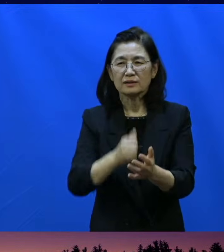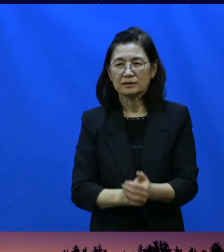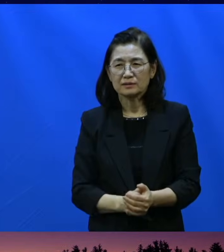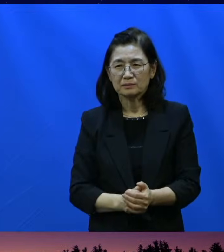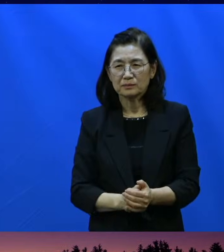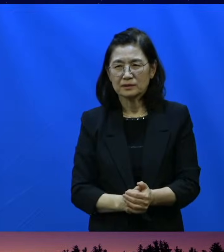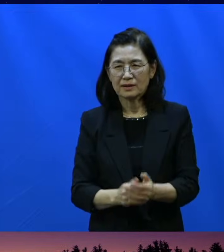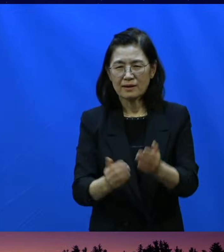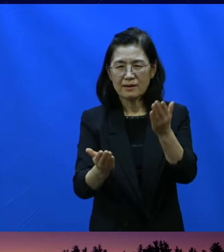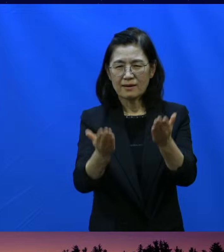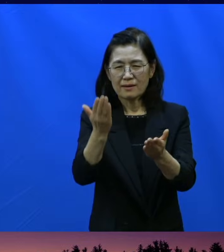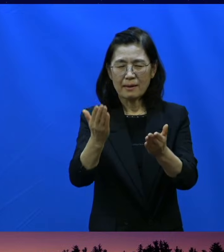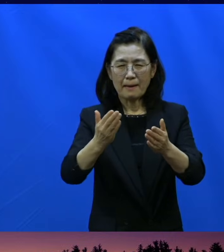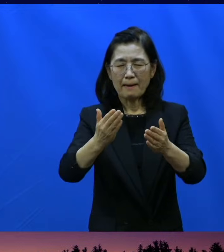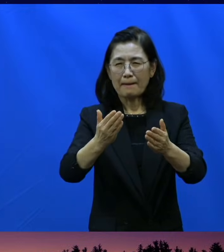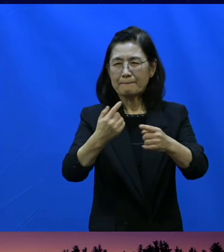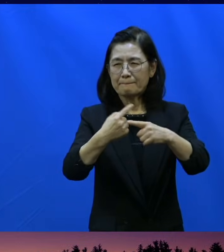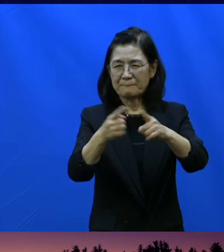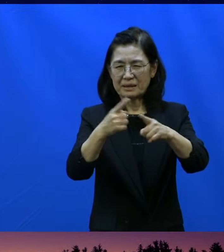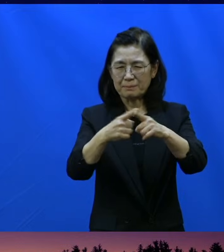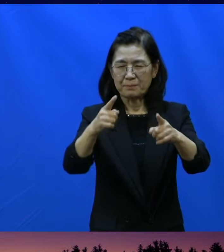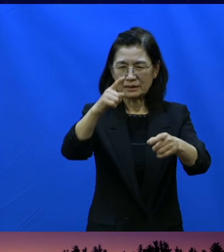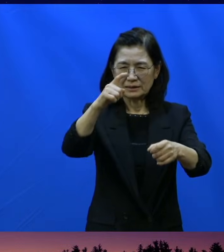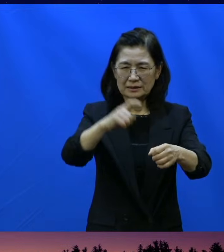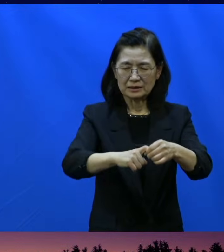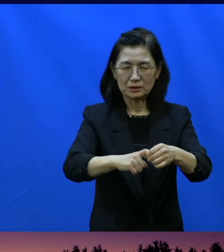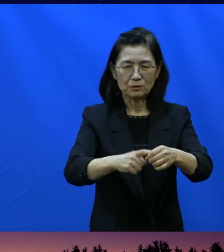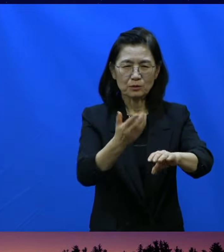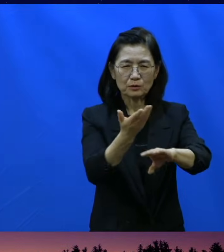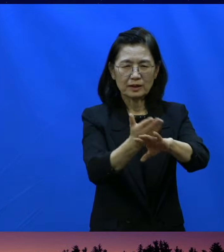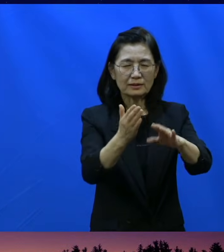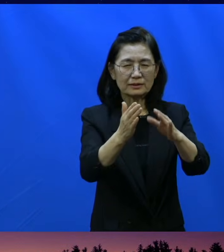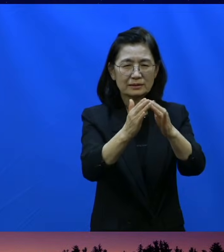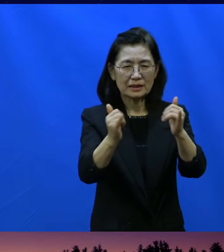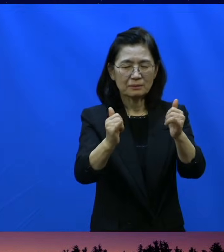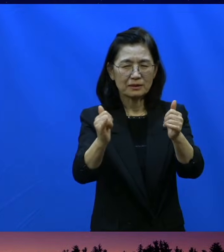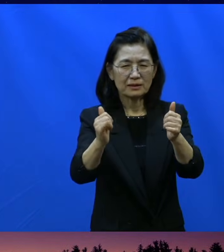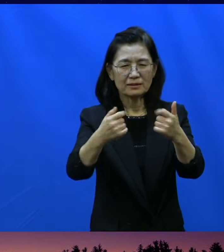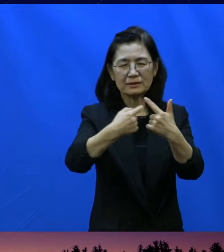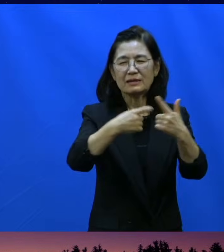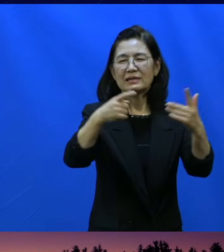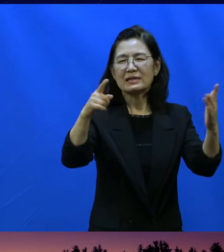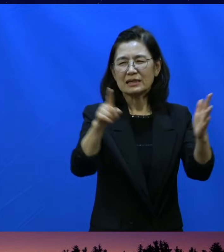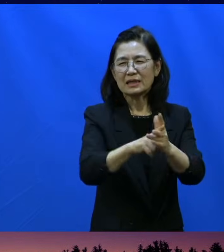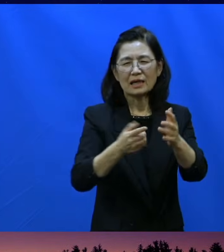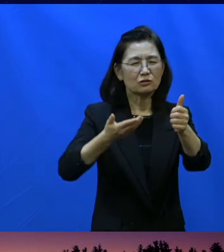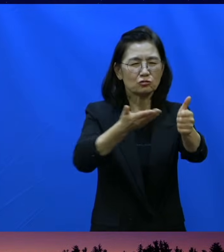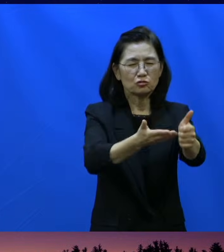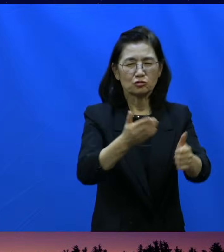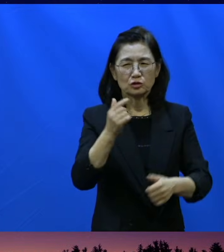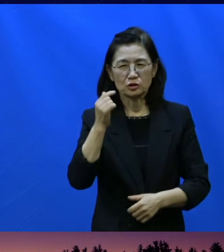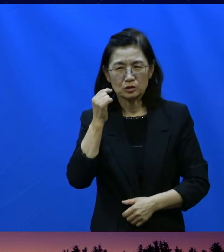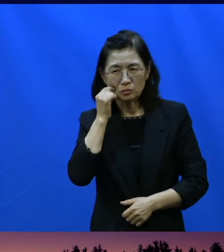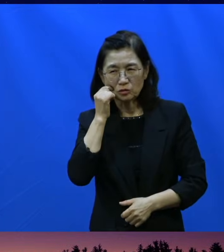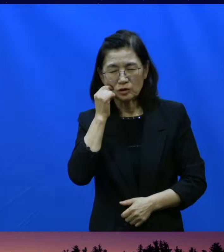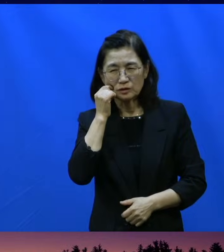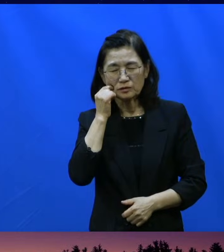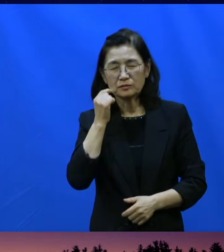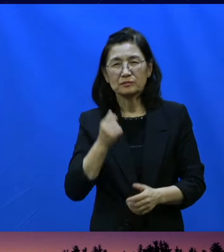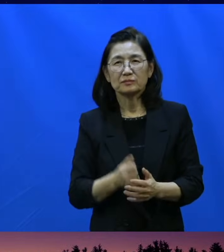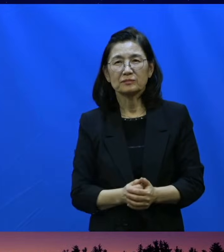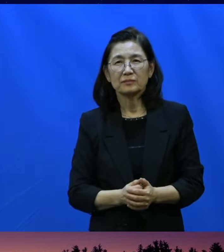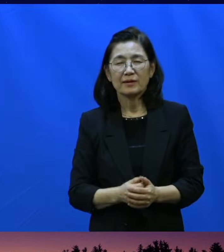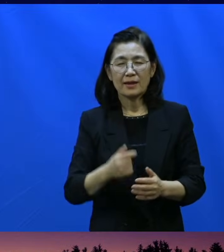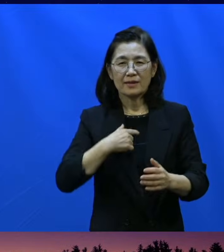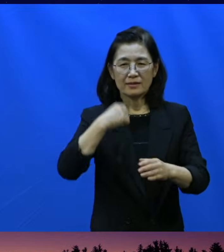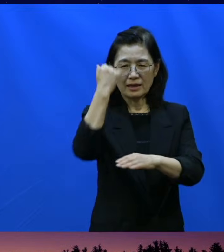비판적인 사람들, 긍휼함이 없는 사람들, 타인에 대한 이해력이 없는 사람들, 다른 사람을 받아들일 스페이스가 없는 거예요. 내